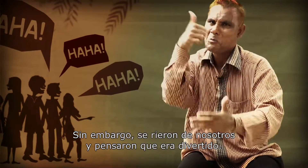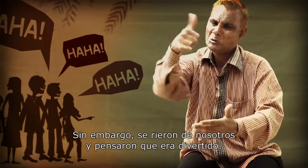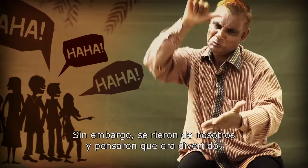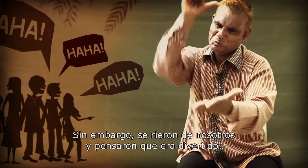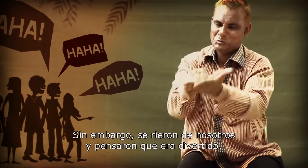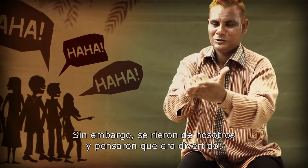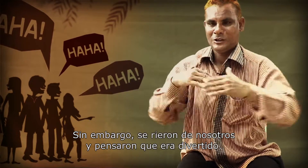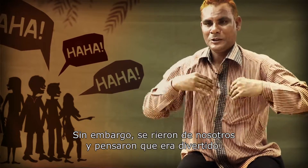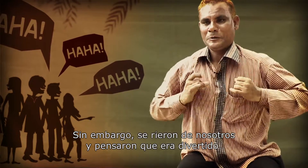pensaron que era divertido.